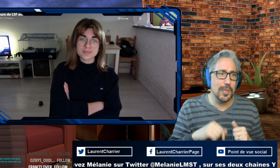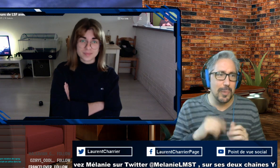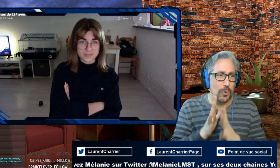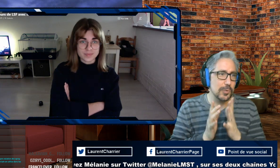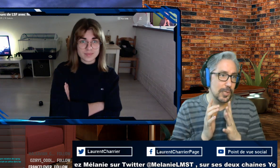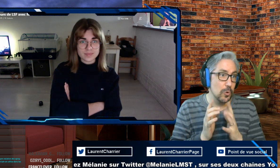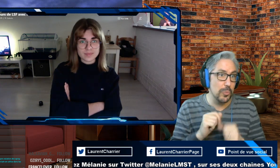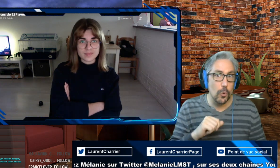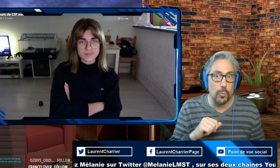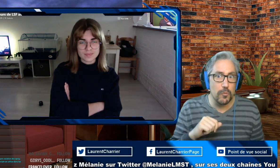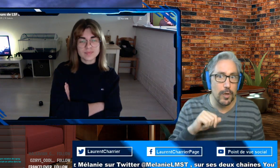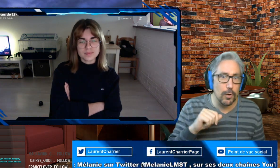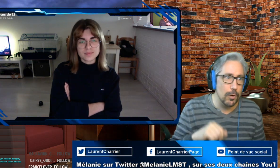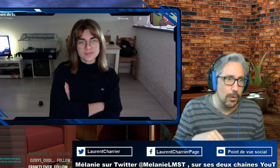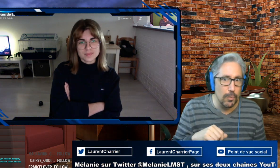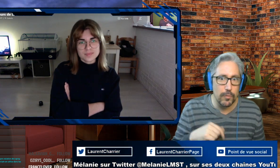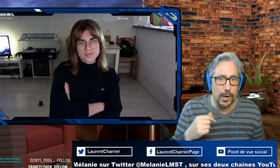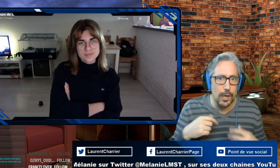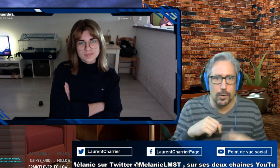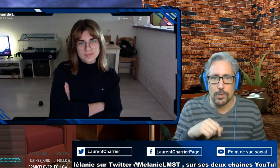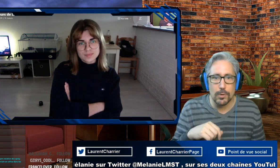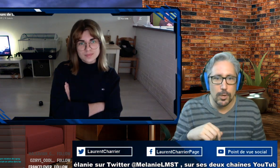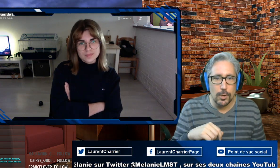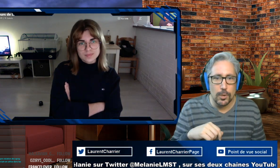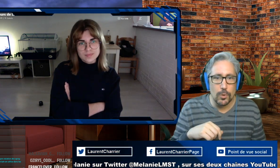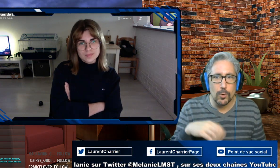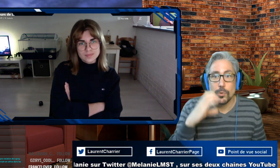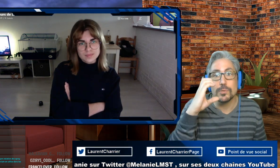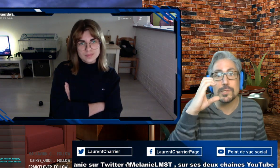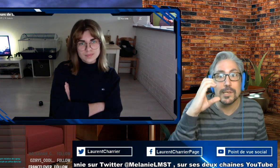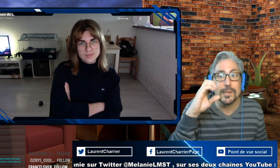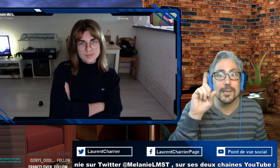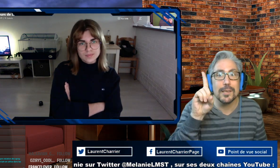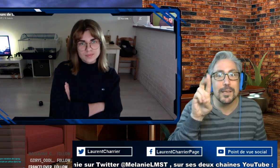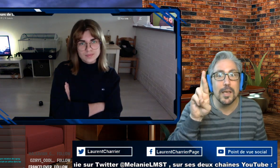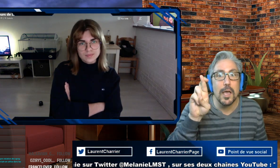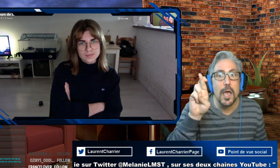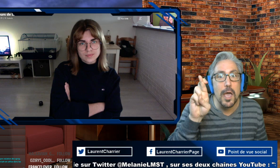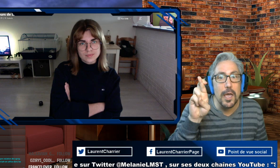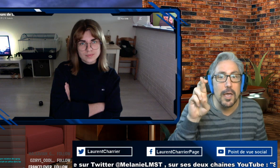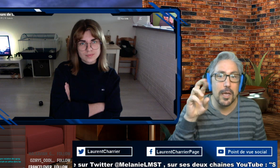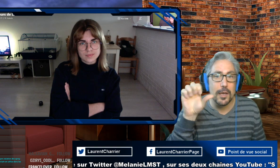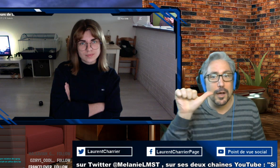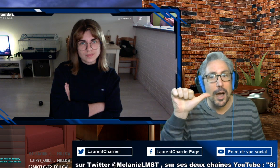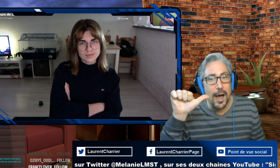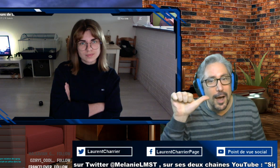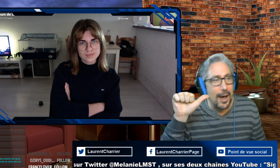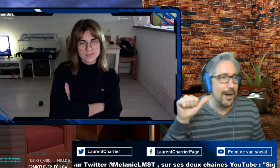si on connaît pas le signe, au pire, on peut faire voilà le